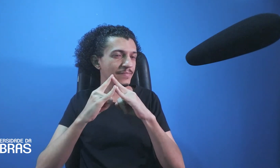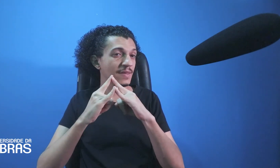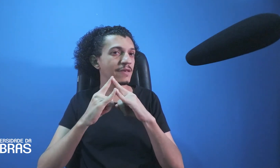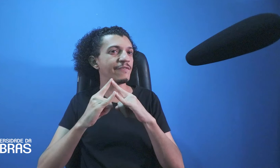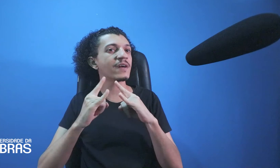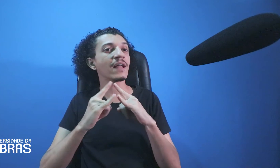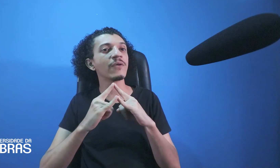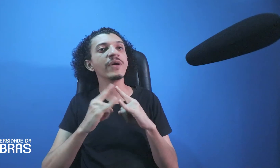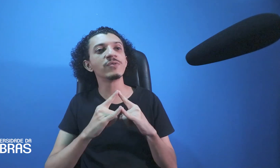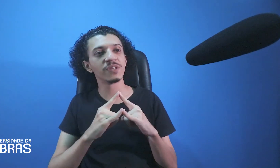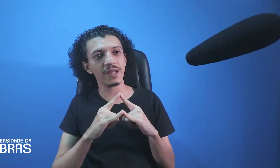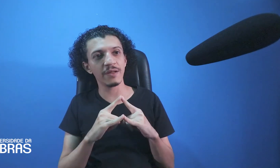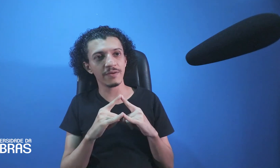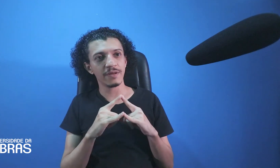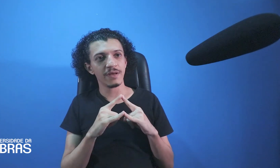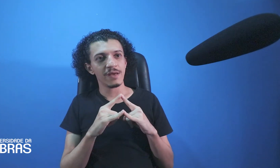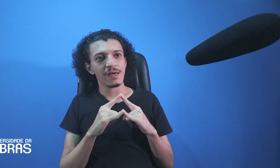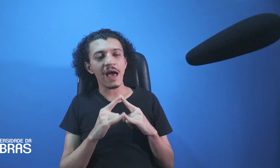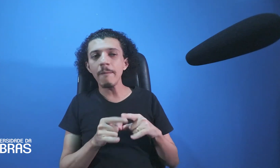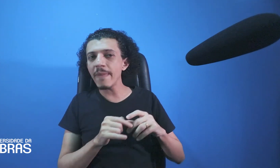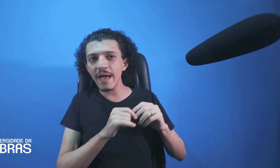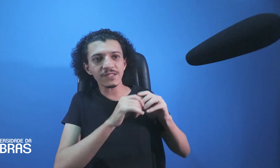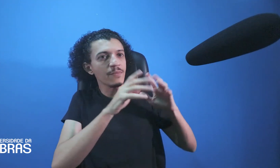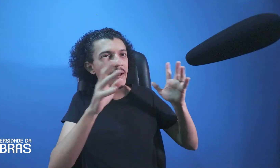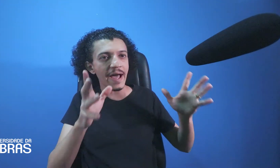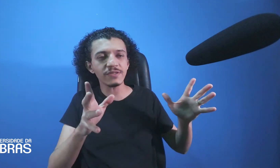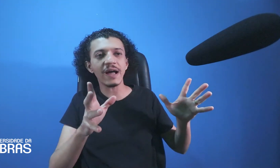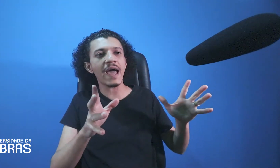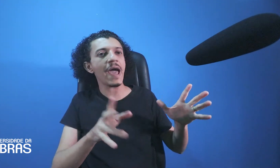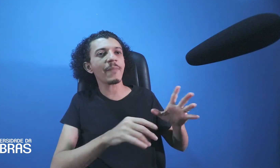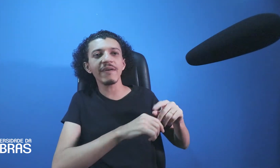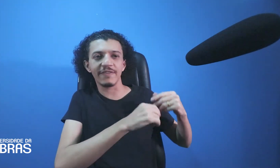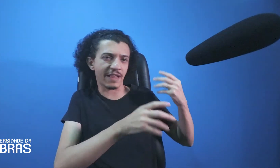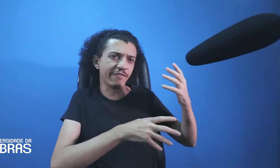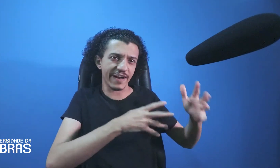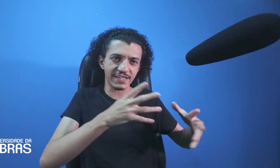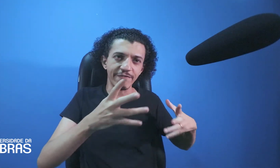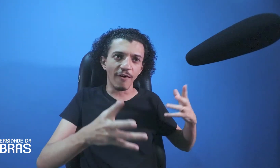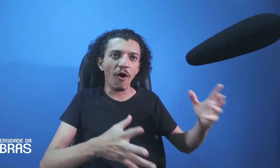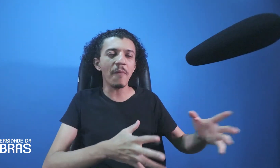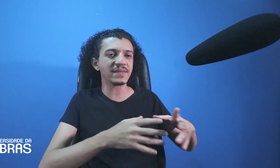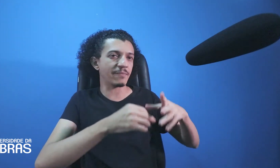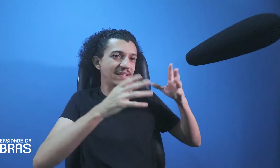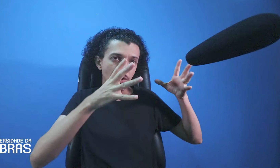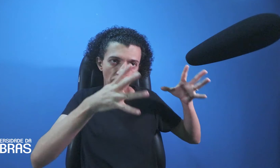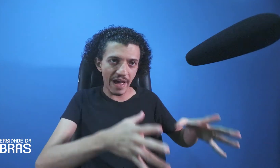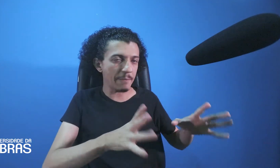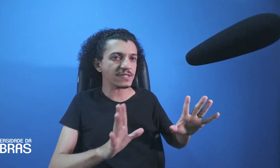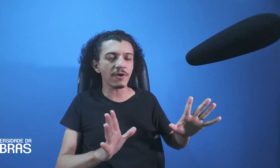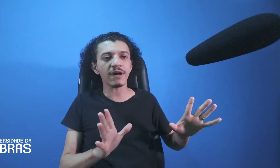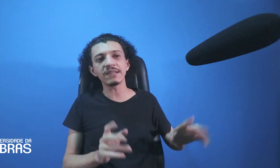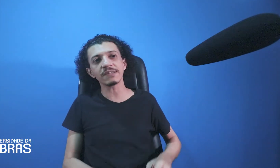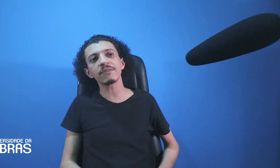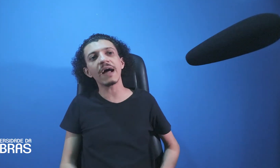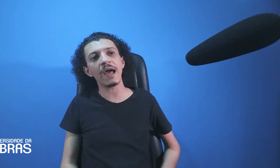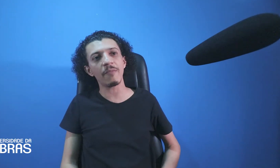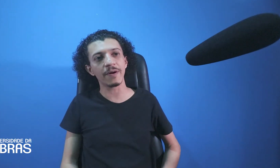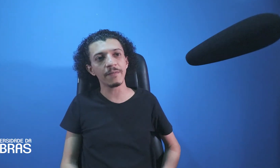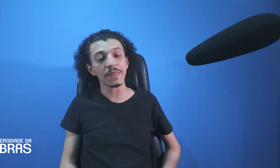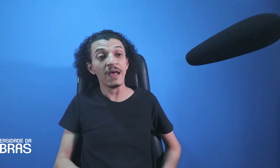que fica lá no Rio de Janeiro. É o mesmo prédio da época, enfim, tem várias reformas, mas é a mesma localização da época.